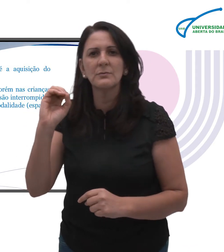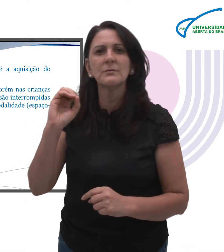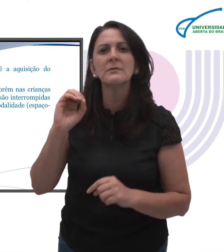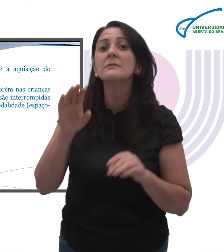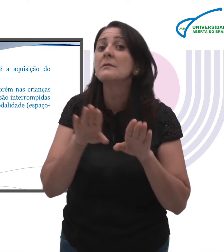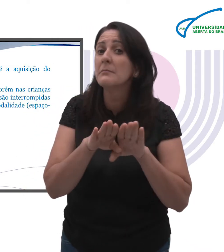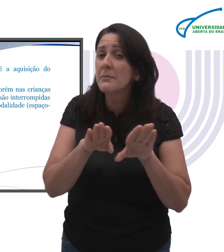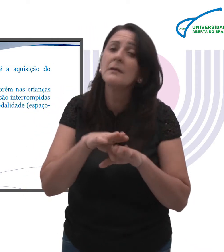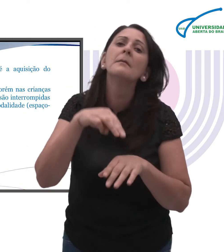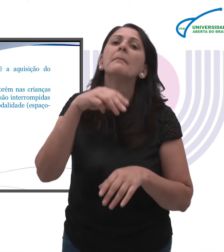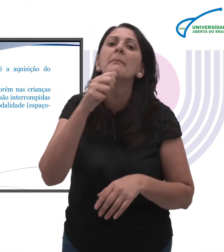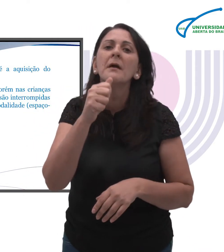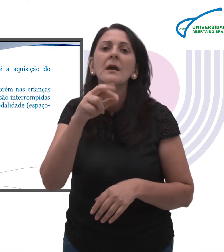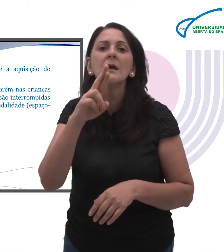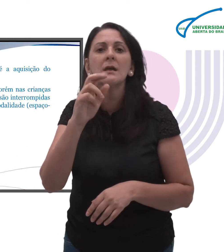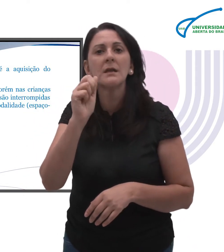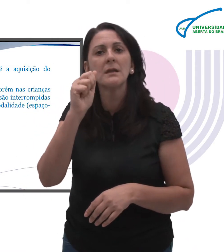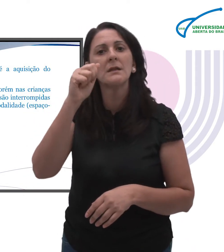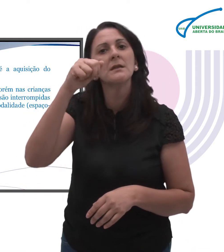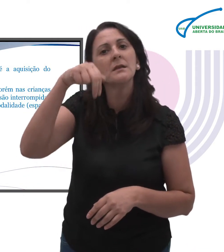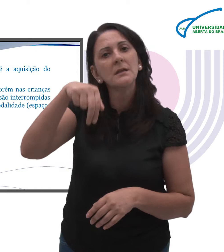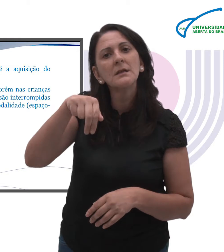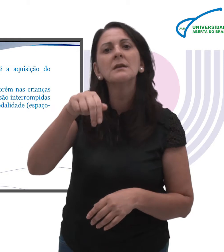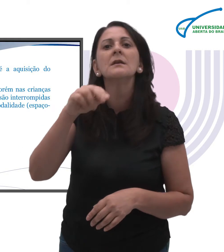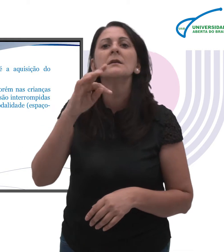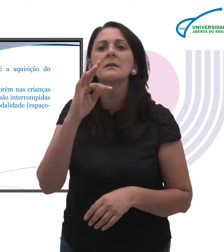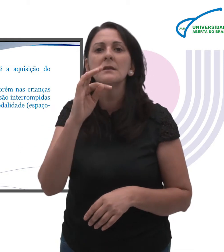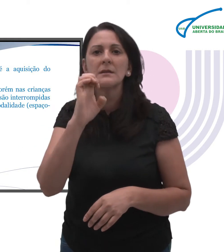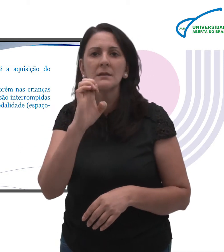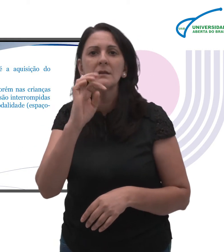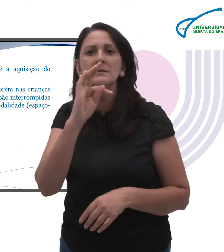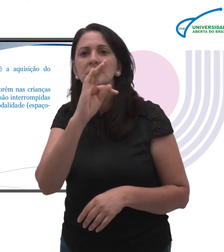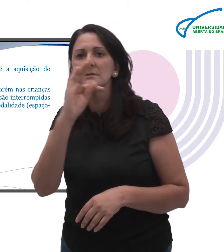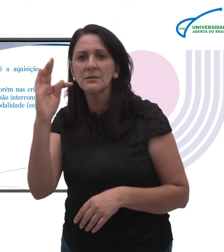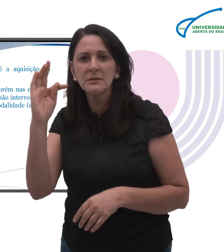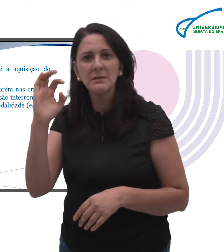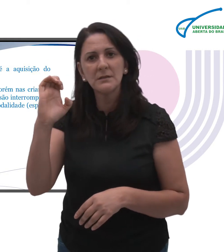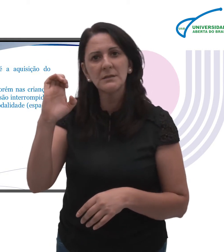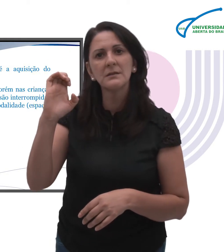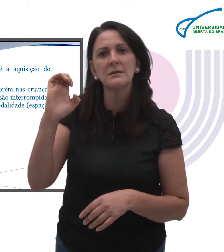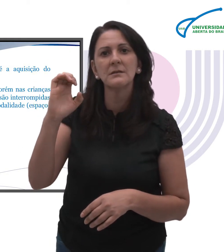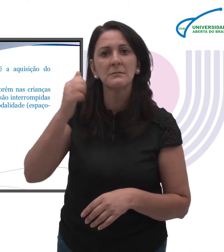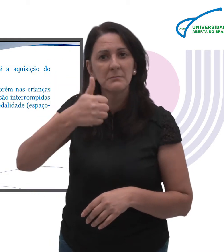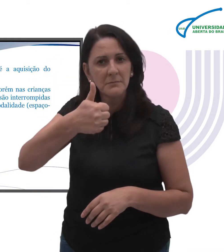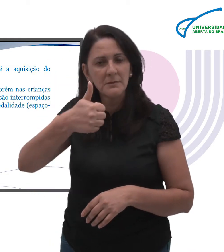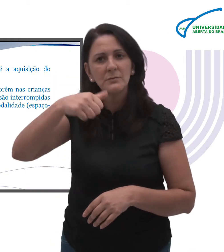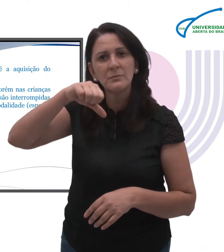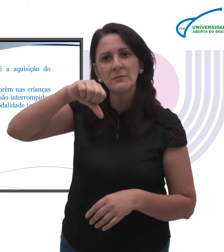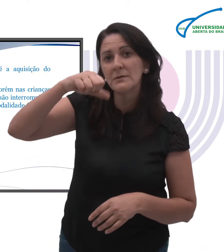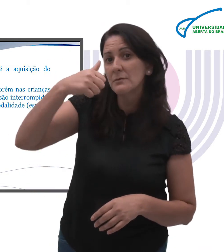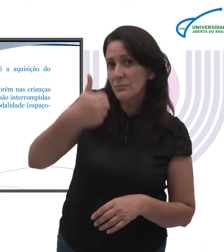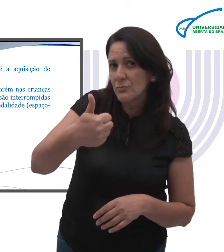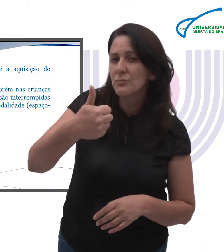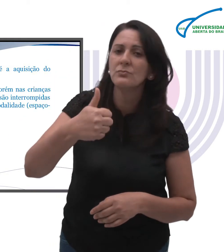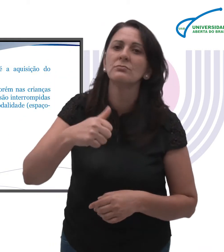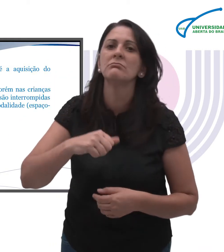Marantetti em 1991, demonstra que o balbucio ocorre em todos os